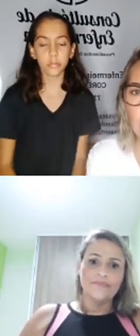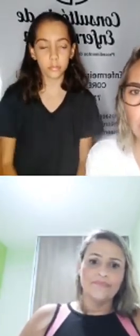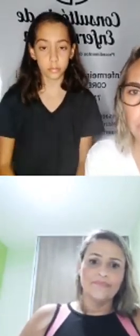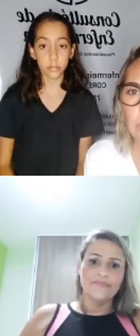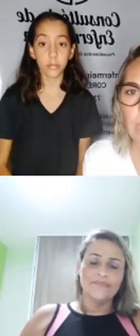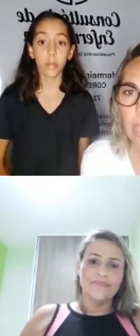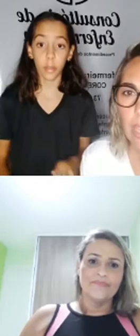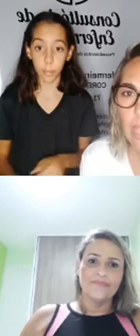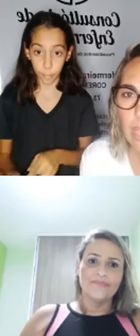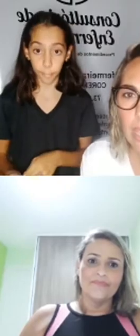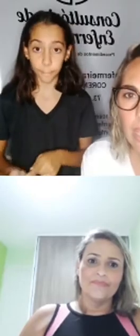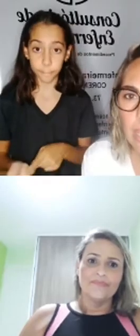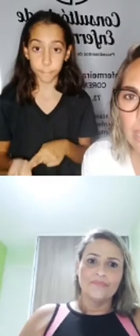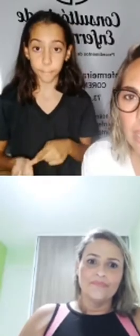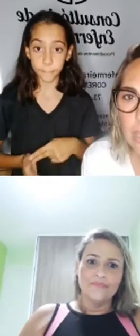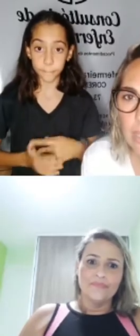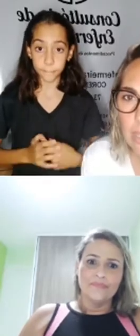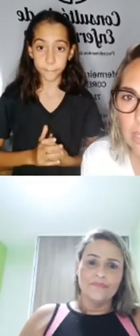Certo.